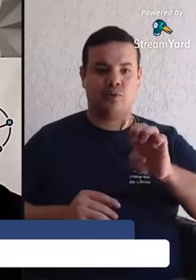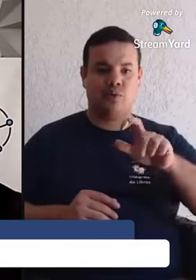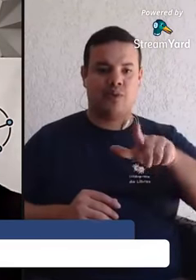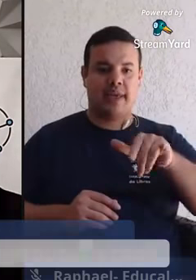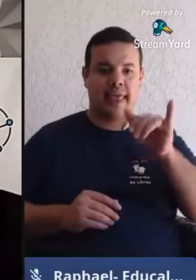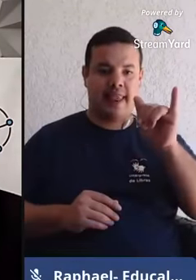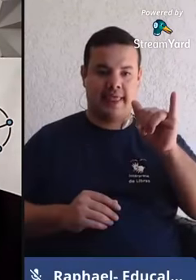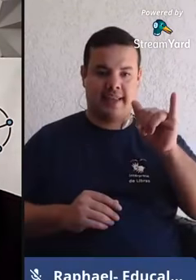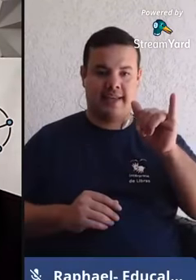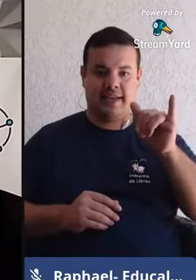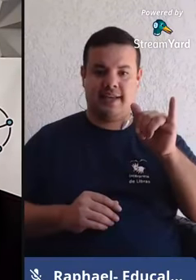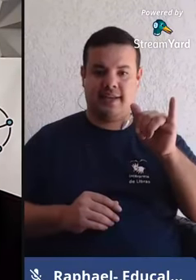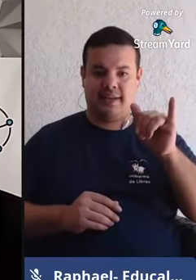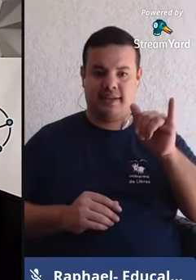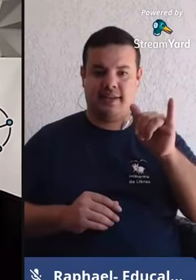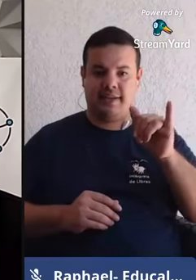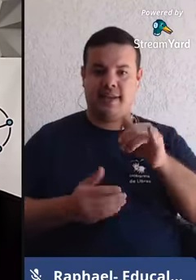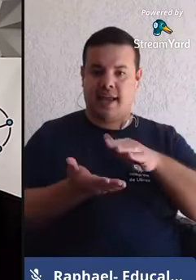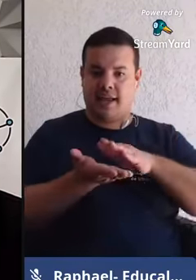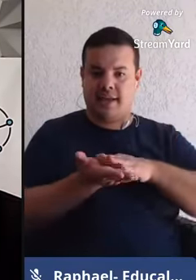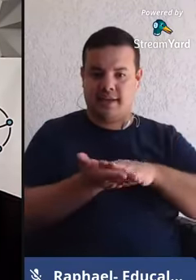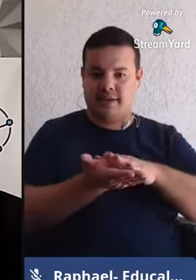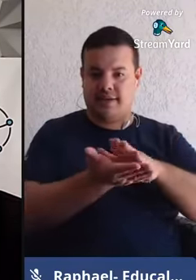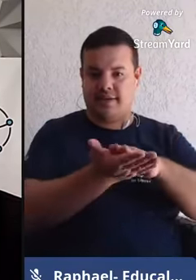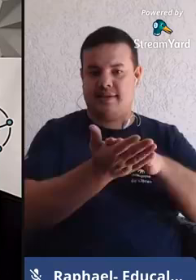Beijo. Desce ali.